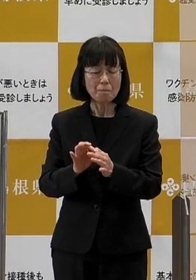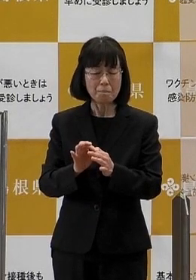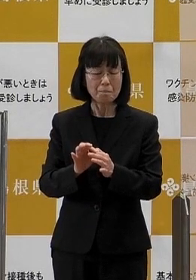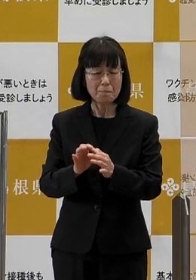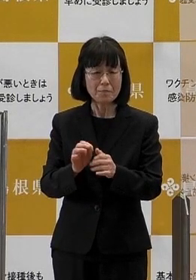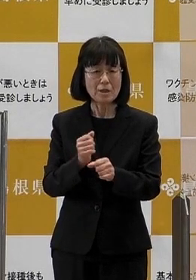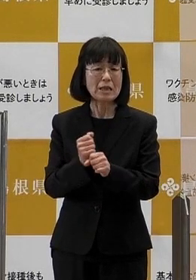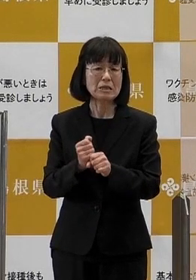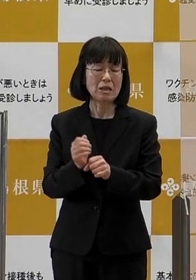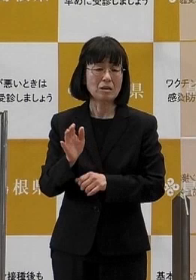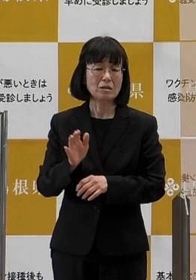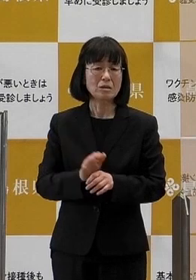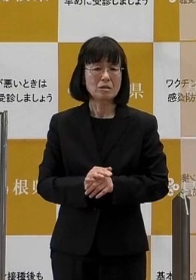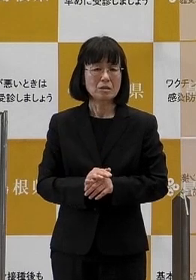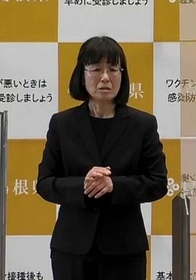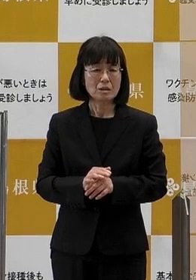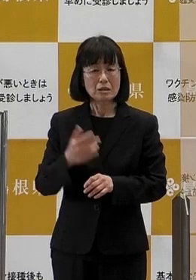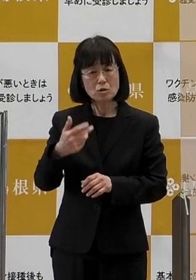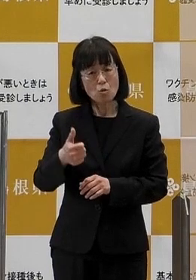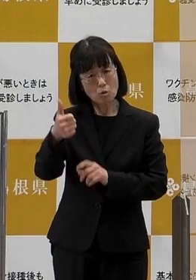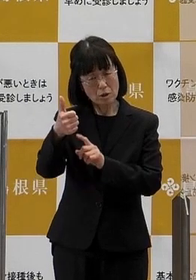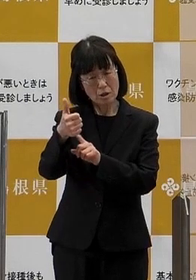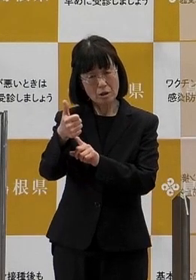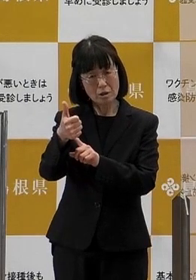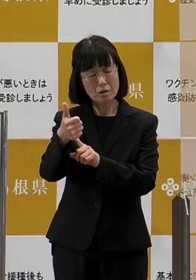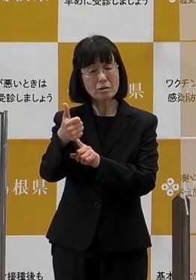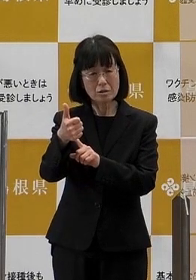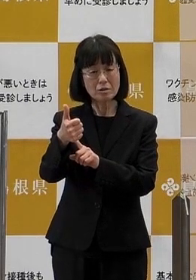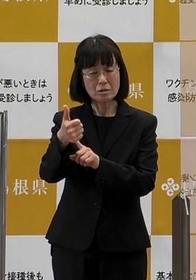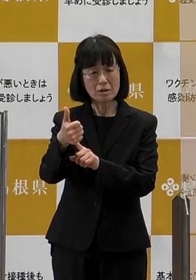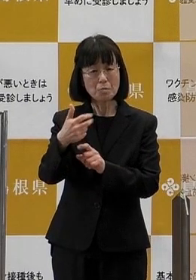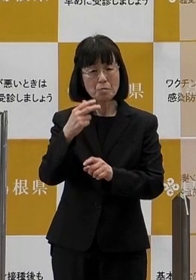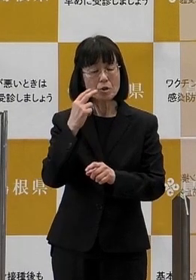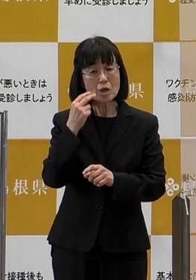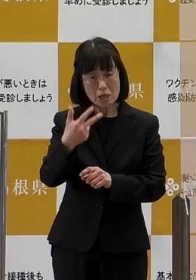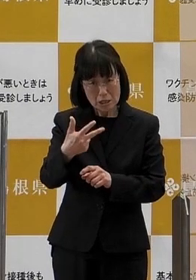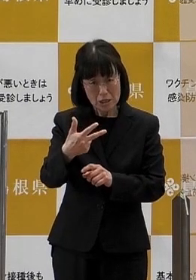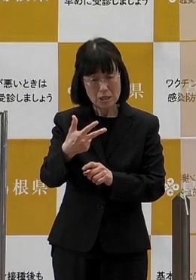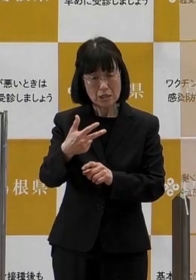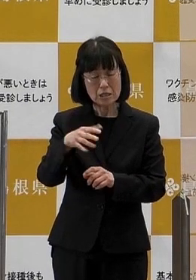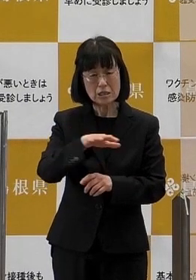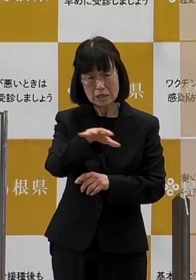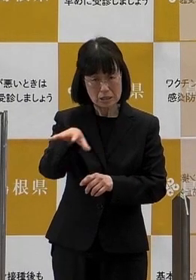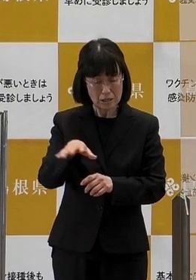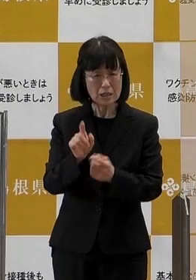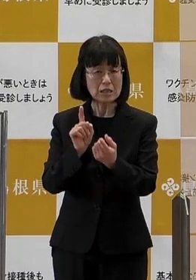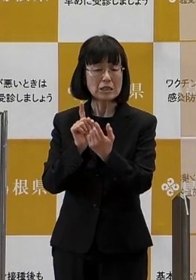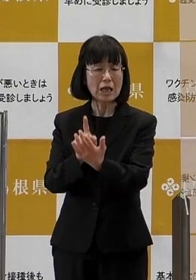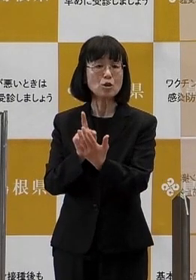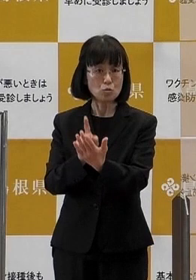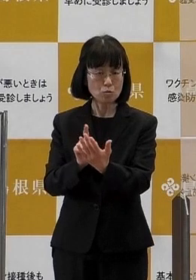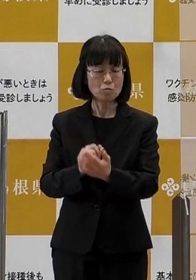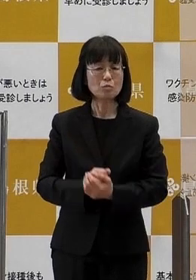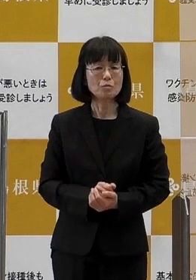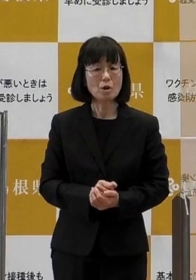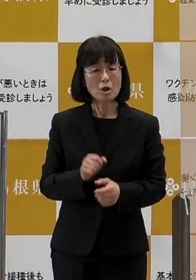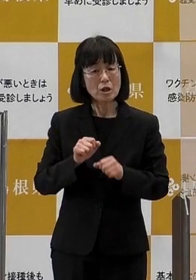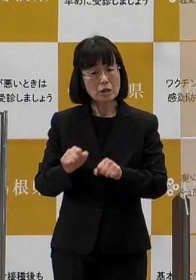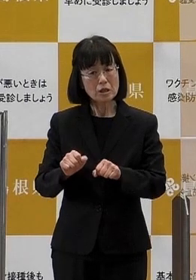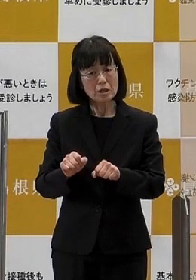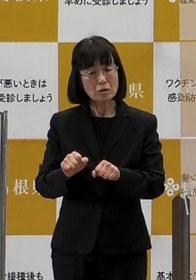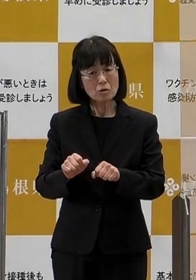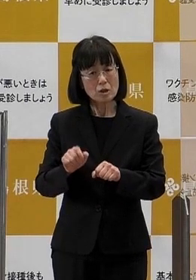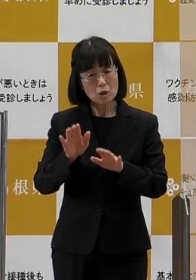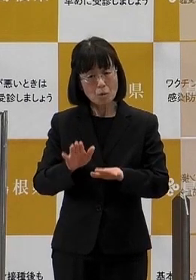のは、まあ、市長さん方に対する、市に対する、それでいいのかっていう、声が上がらない